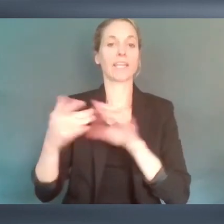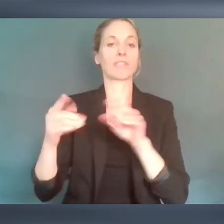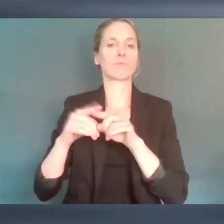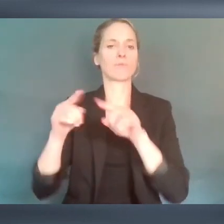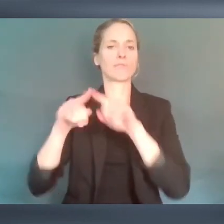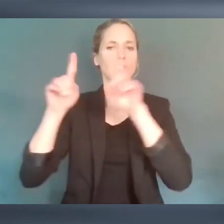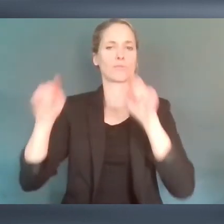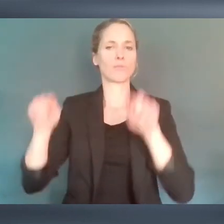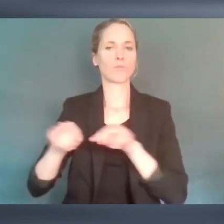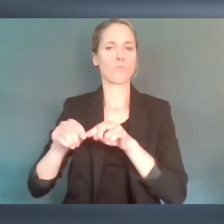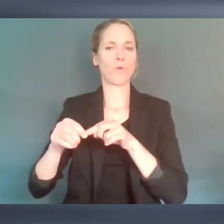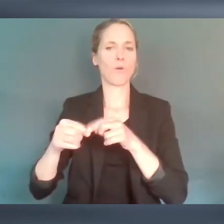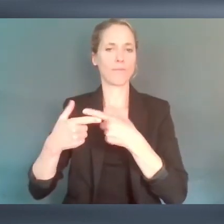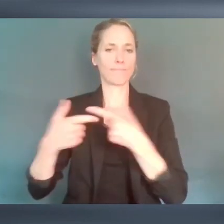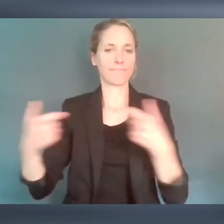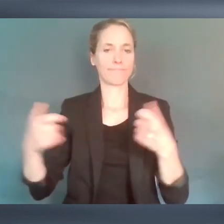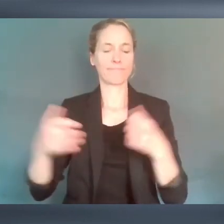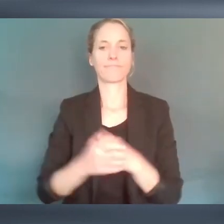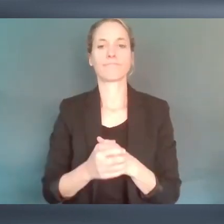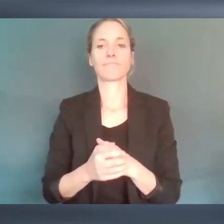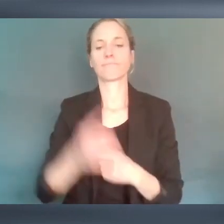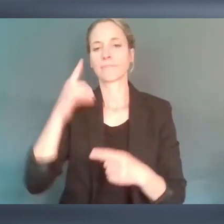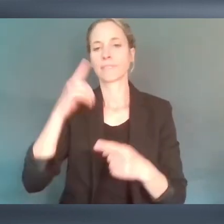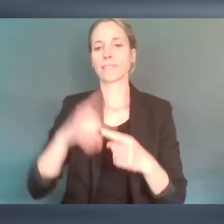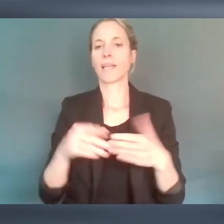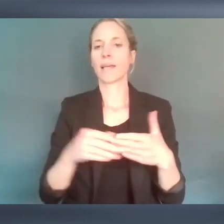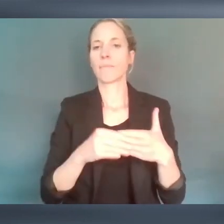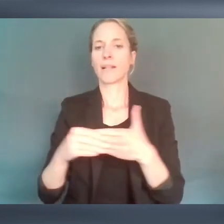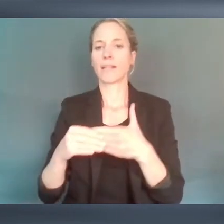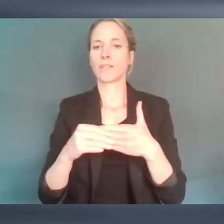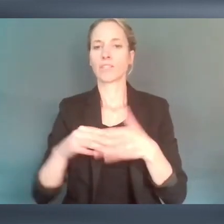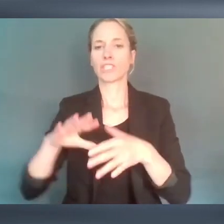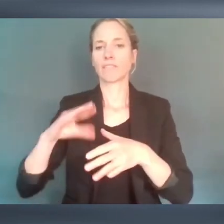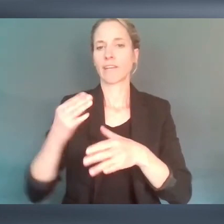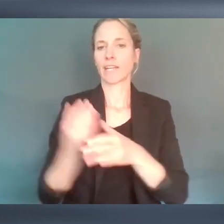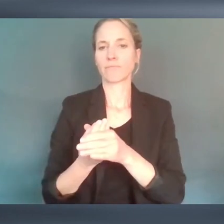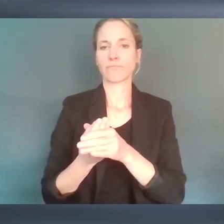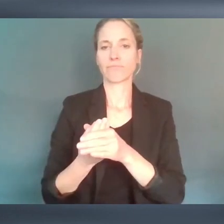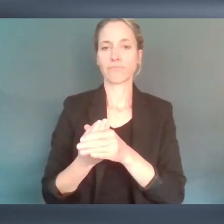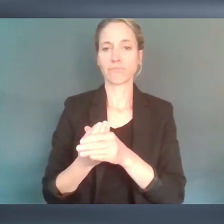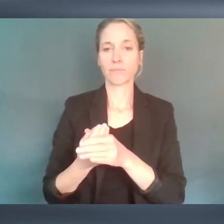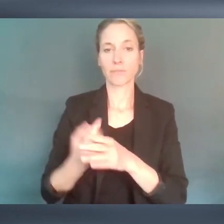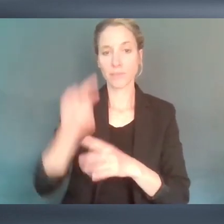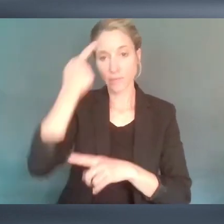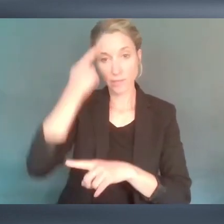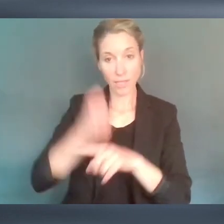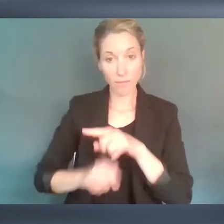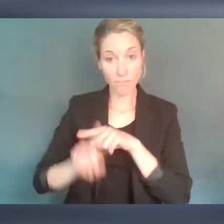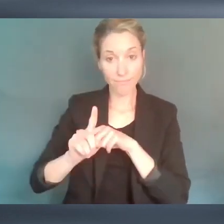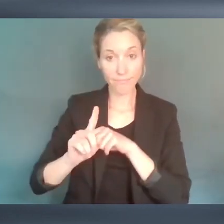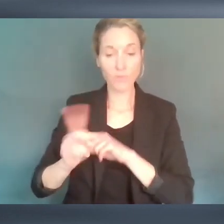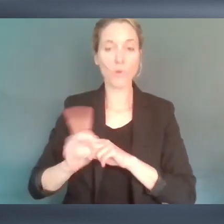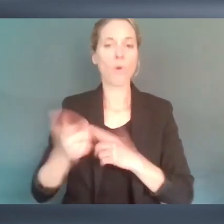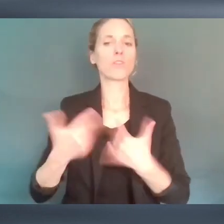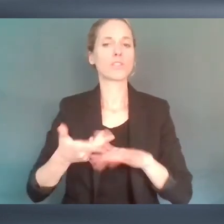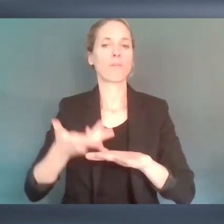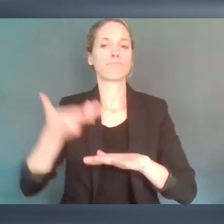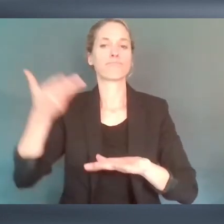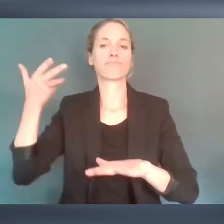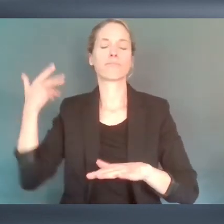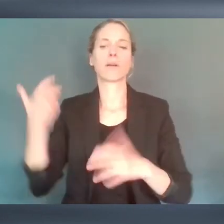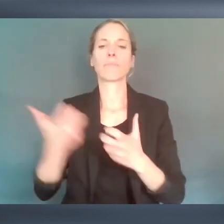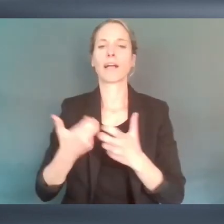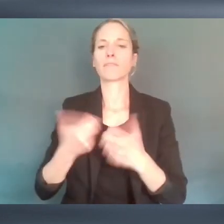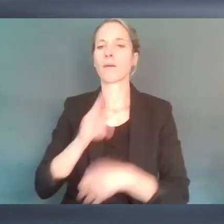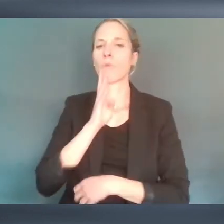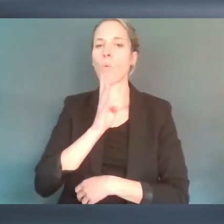leadership inclusif n'est pas quelque chose de très nouveau. Par exemple, les TED Talks, on peut voir des vidéos qui